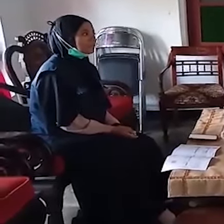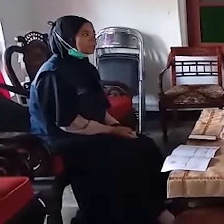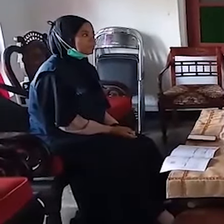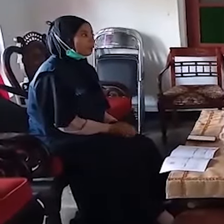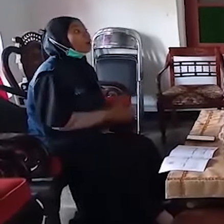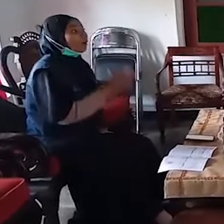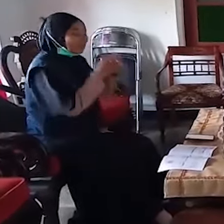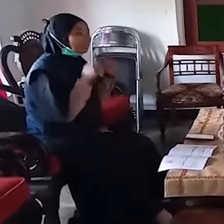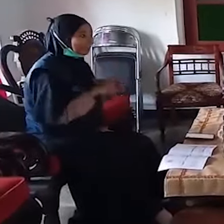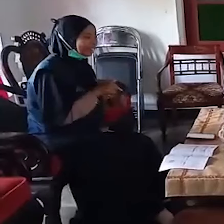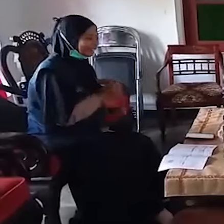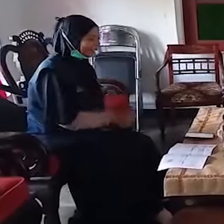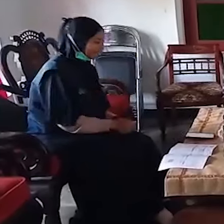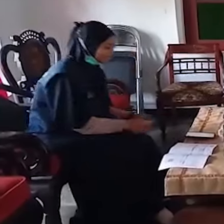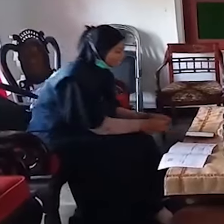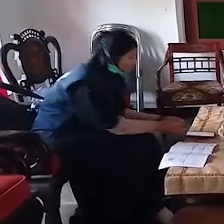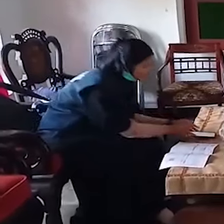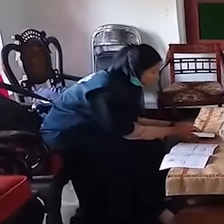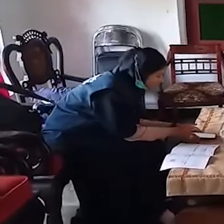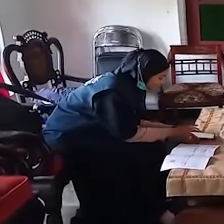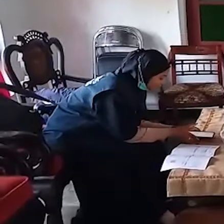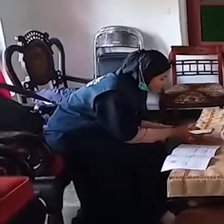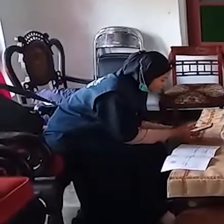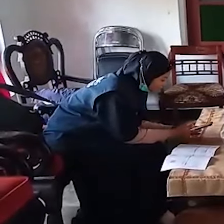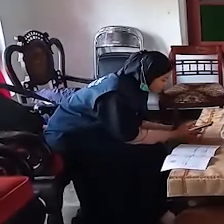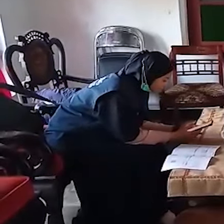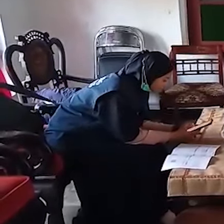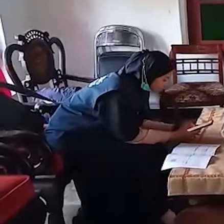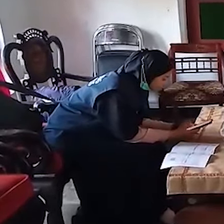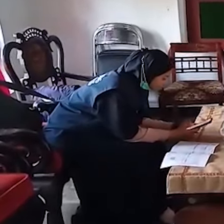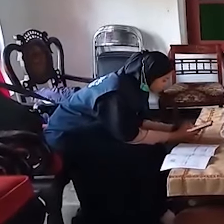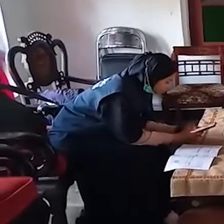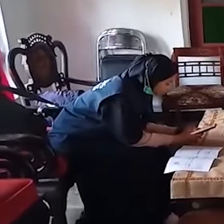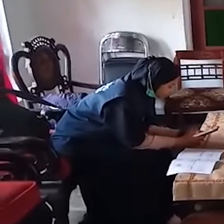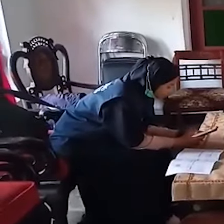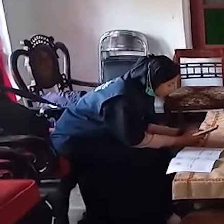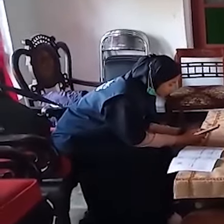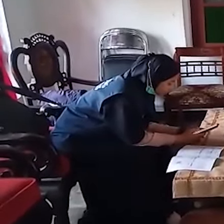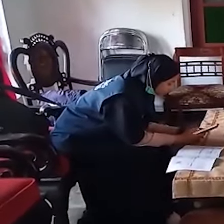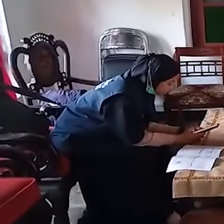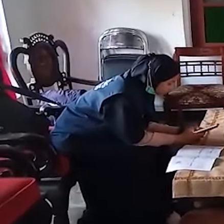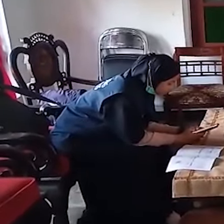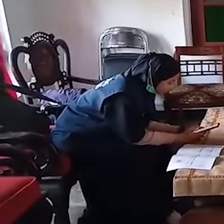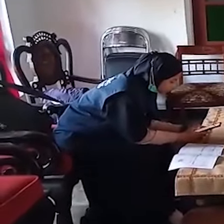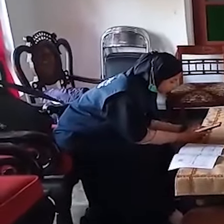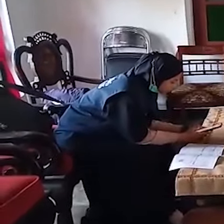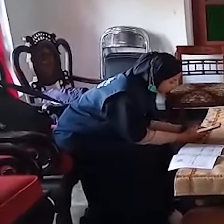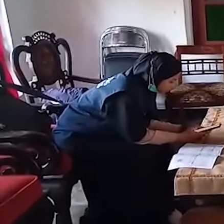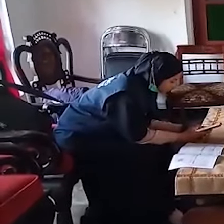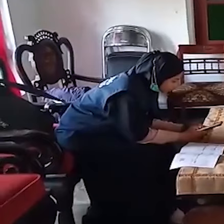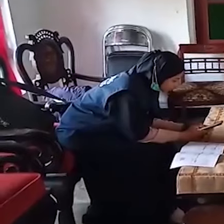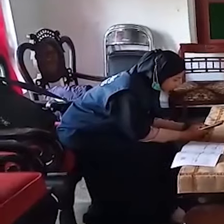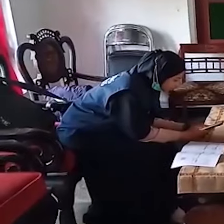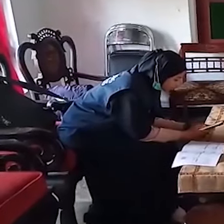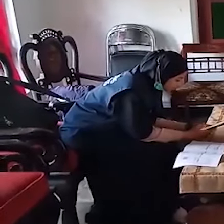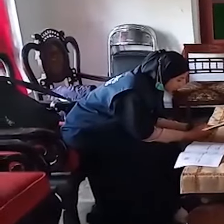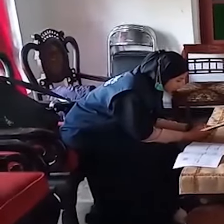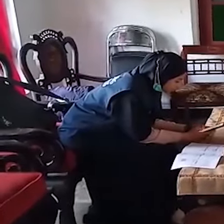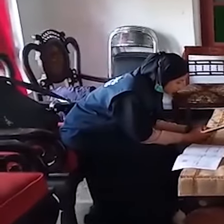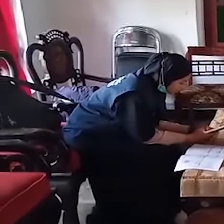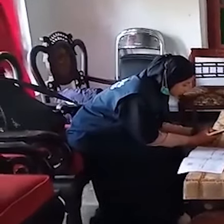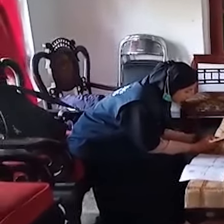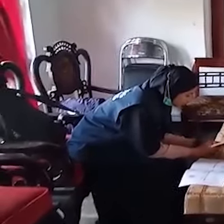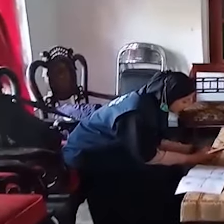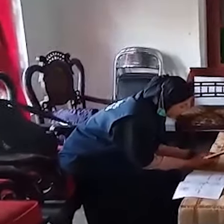ya, karena kebetulan juga waktu prapemutakhiran ada responden yang tuli, dan itu dari awal memang